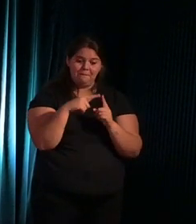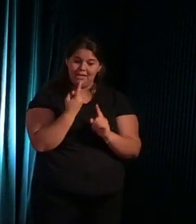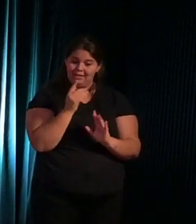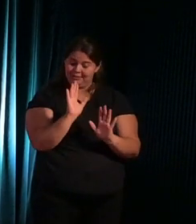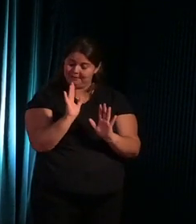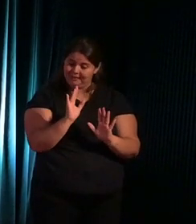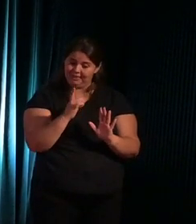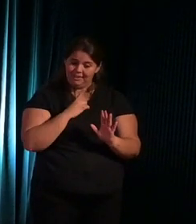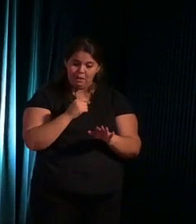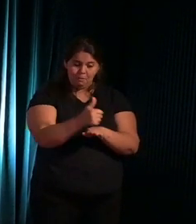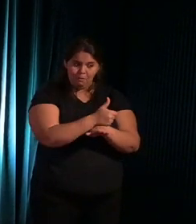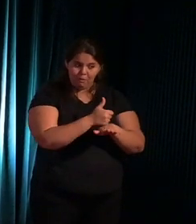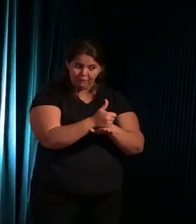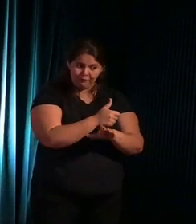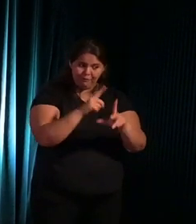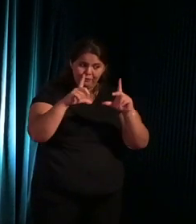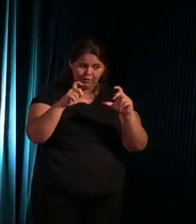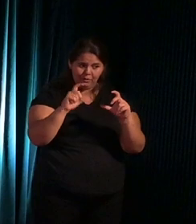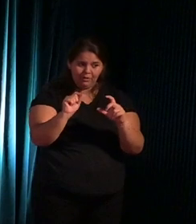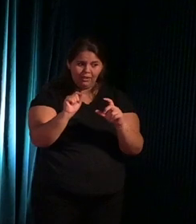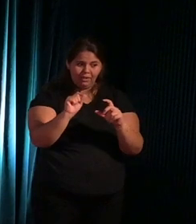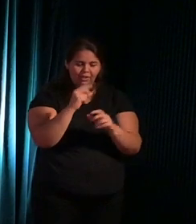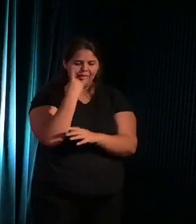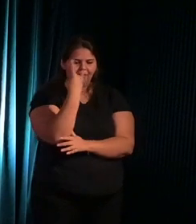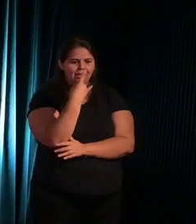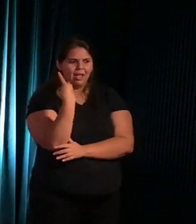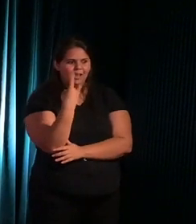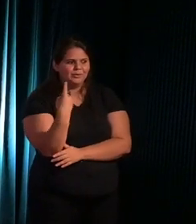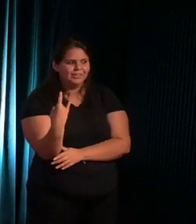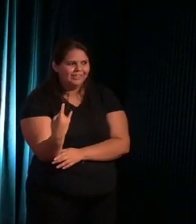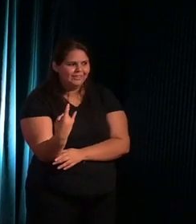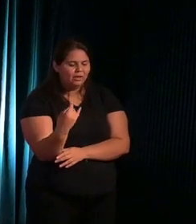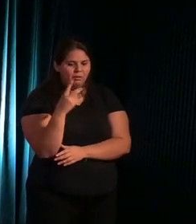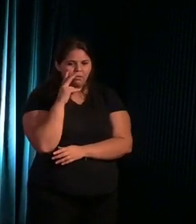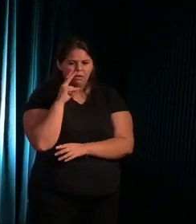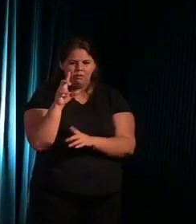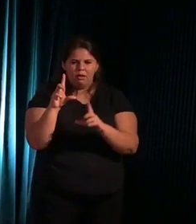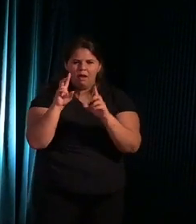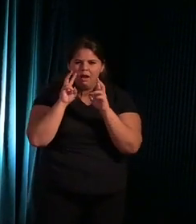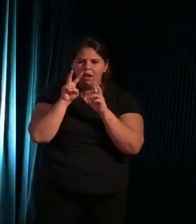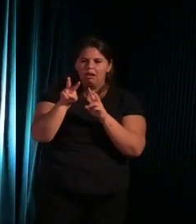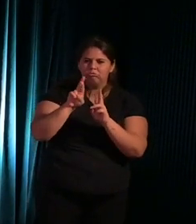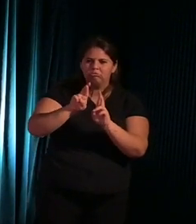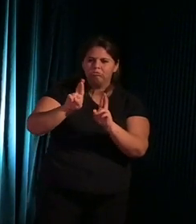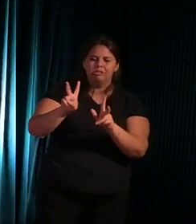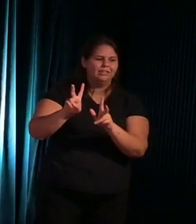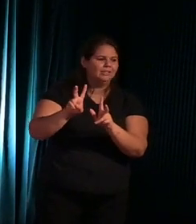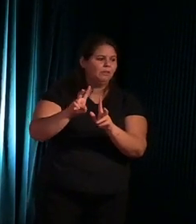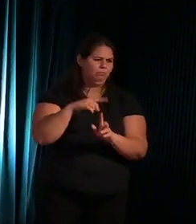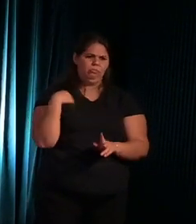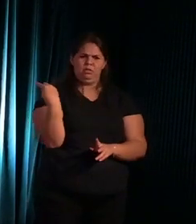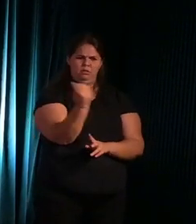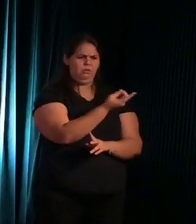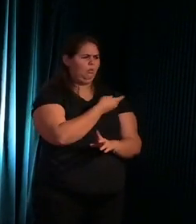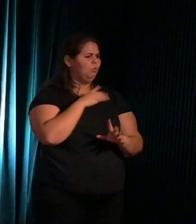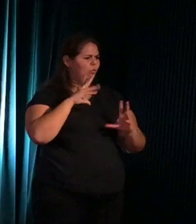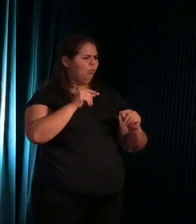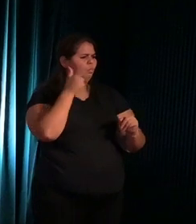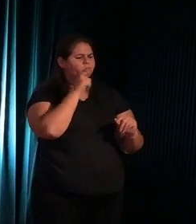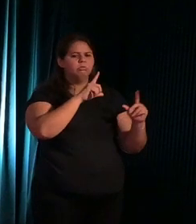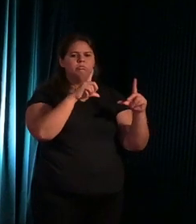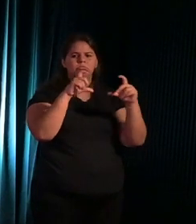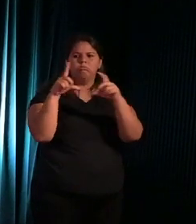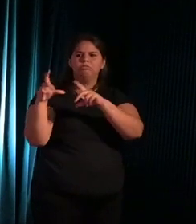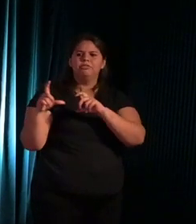fazer fotográfico que é a sedução. Olhar de uma forma fotográfica, todos nós realizamos